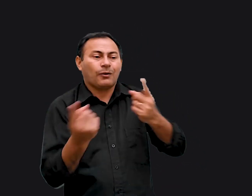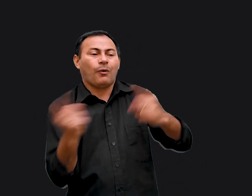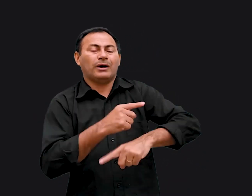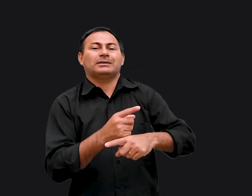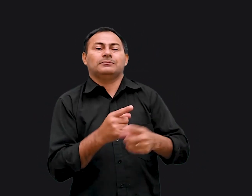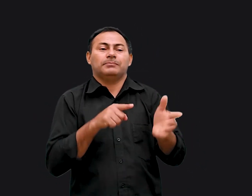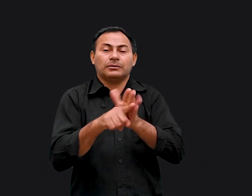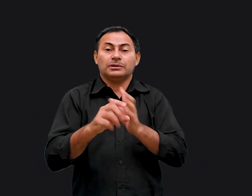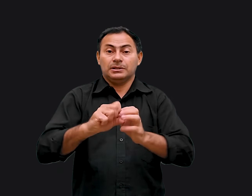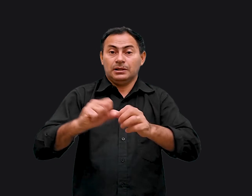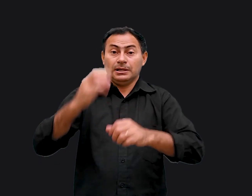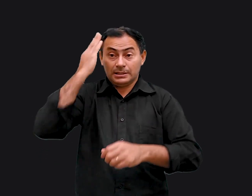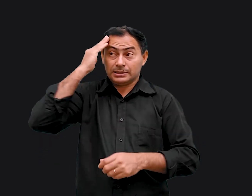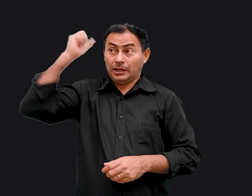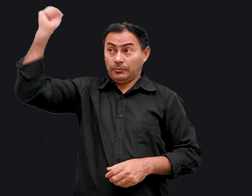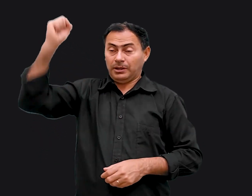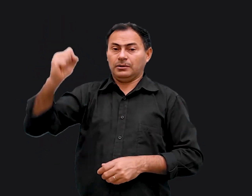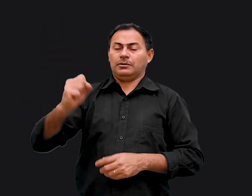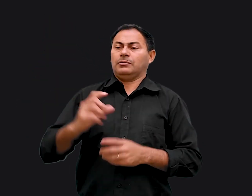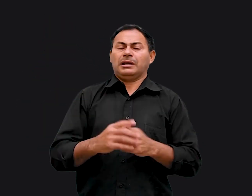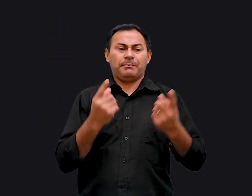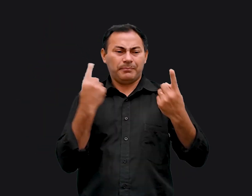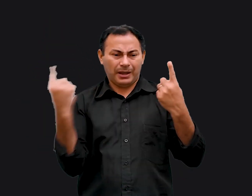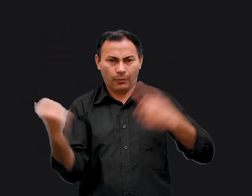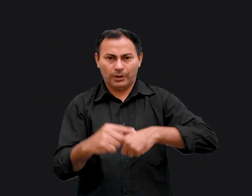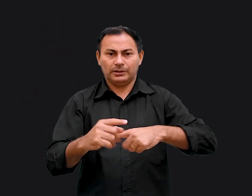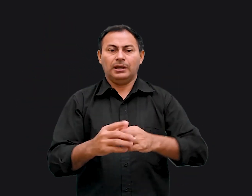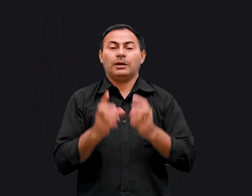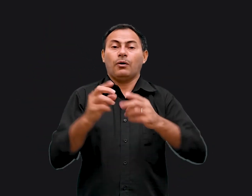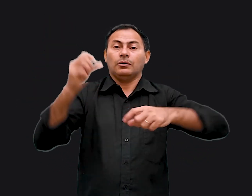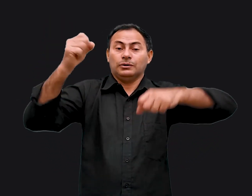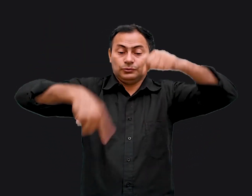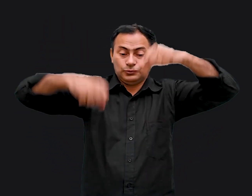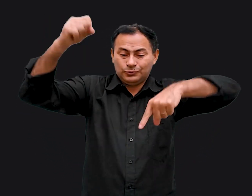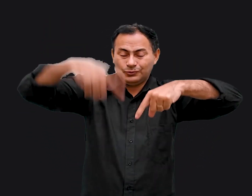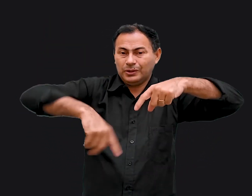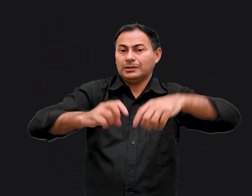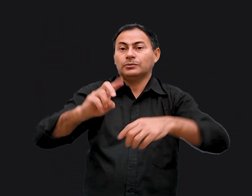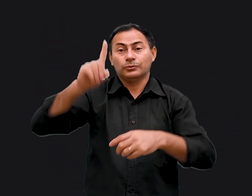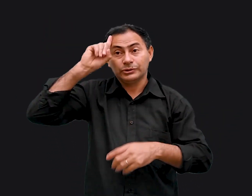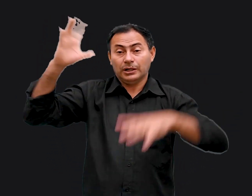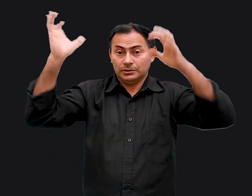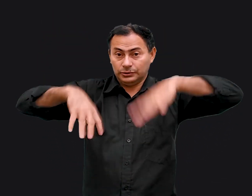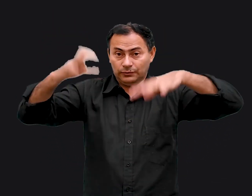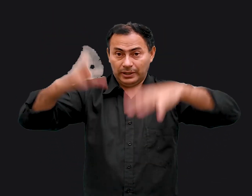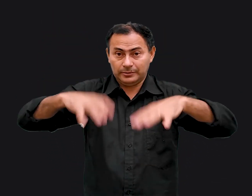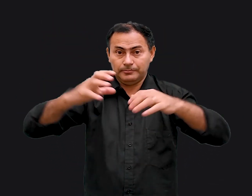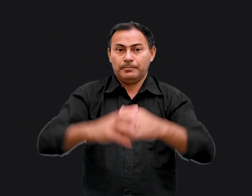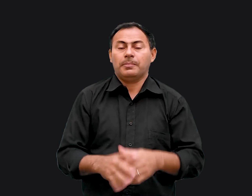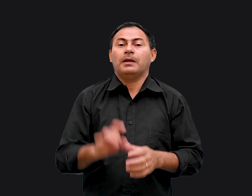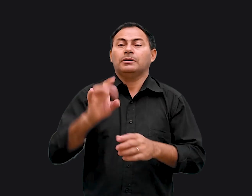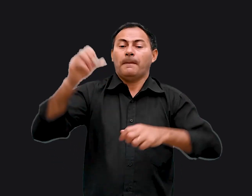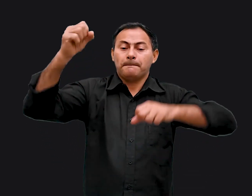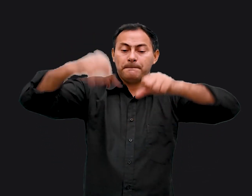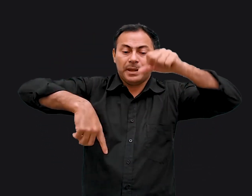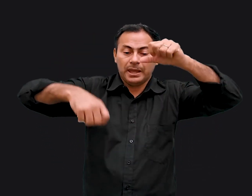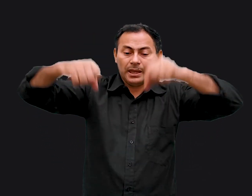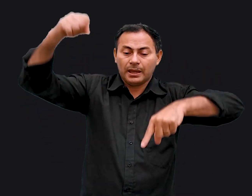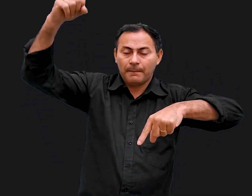contra. Salomão disse, uma mulher contenciosa é como uma goteira chata num dia chuvoso. Só pinga,